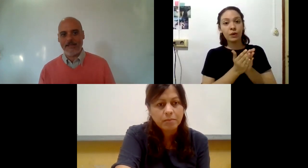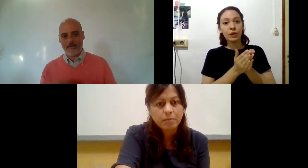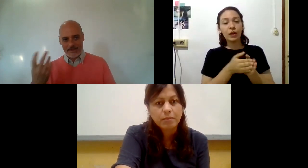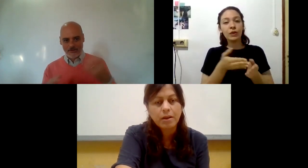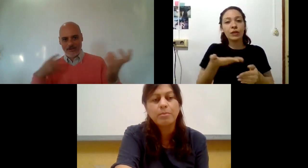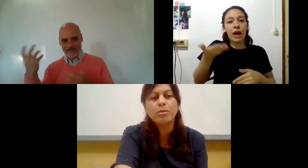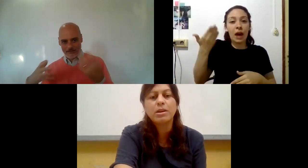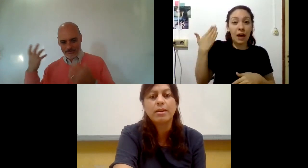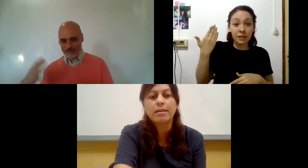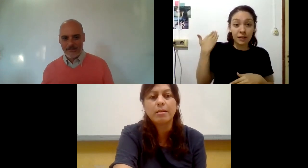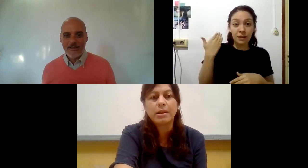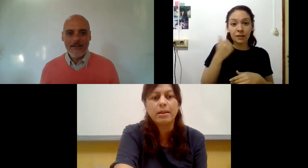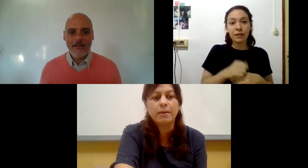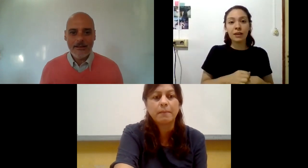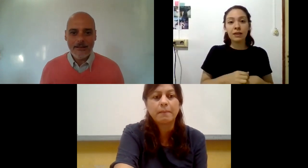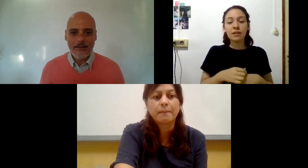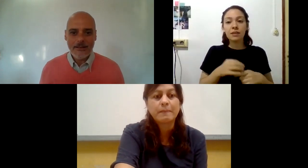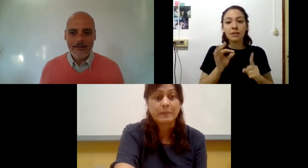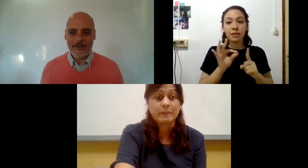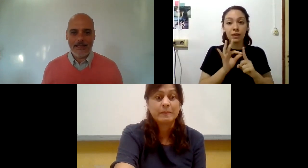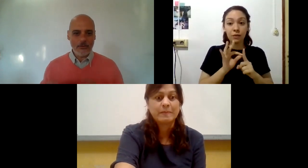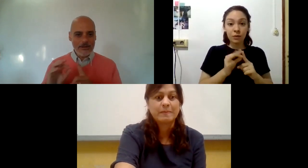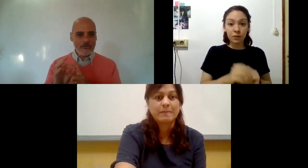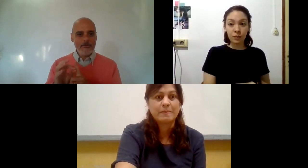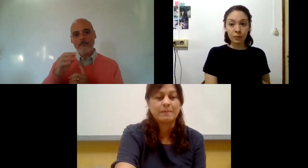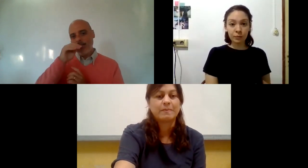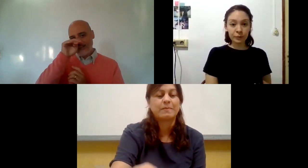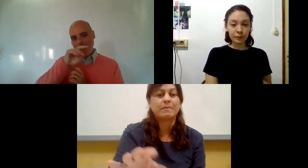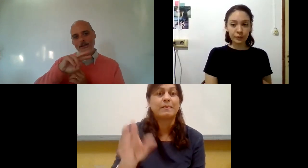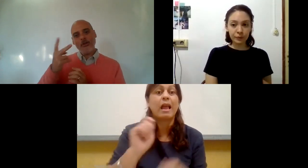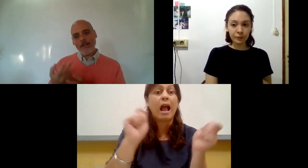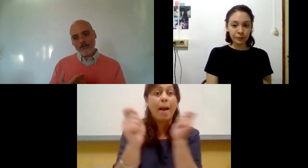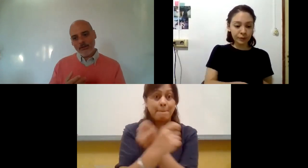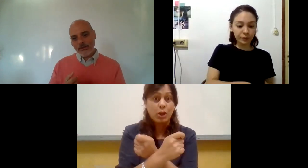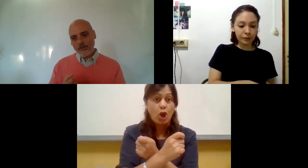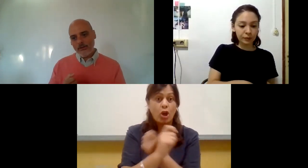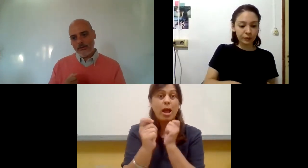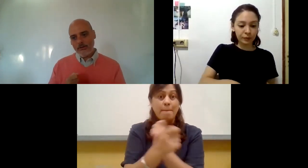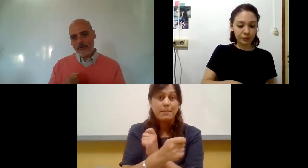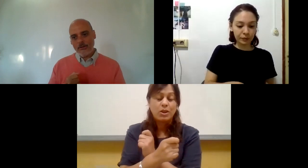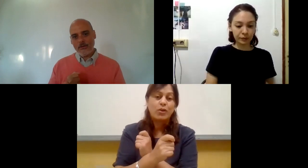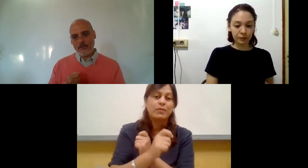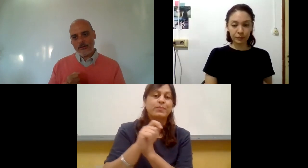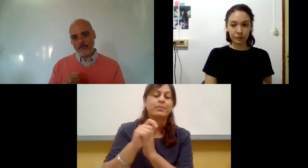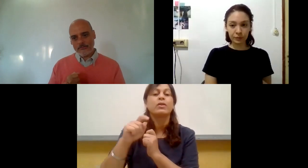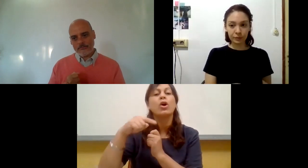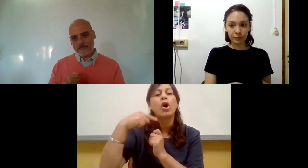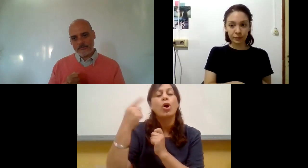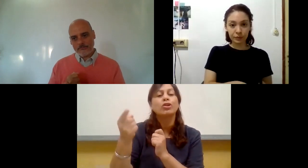bla, de interpretación, LSU, de la TUILSU, el otro marco teórico.